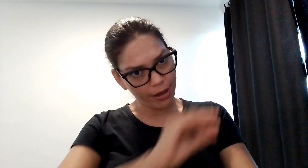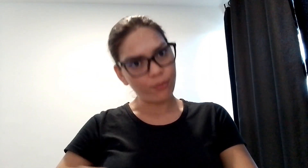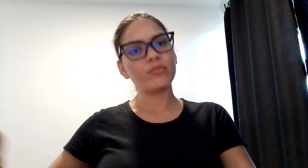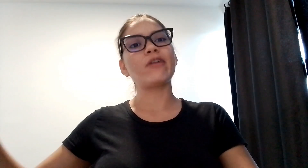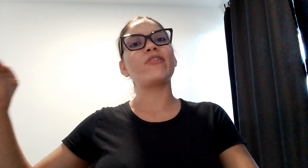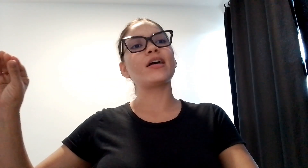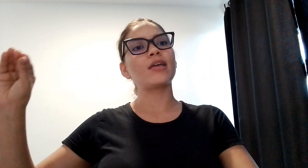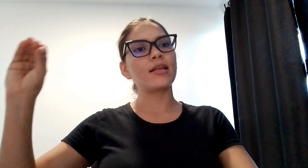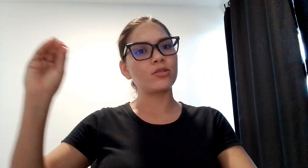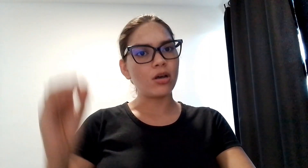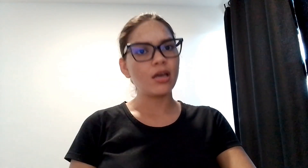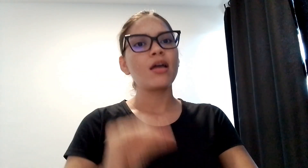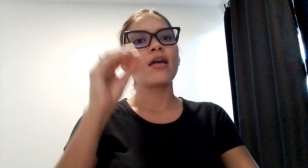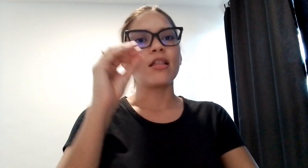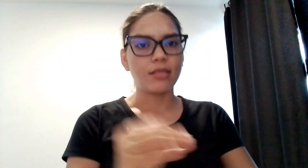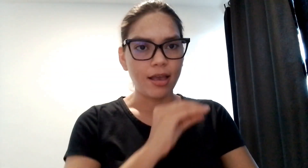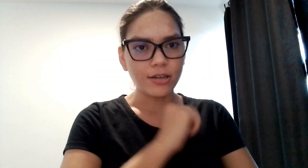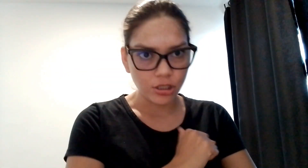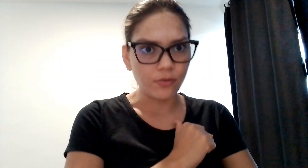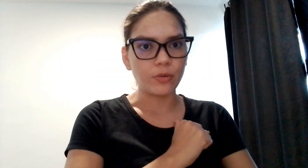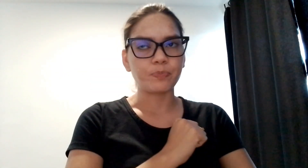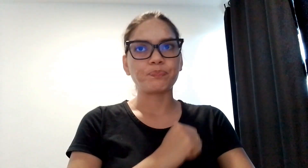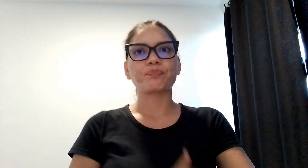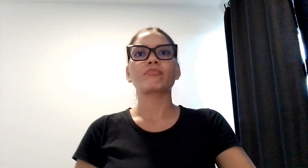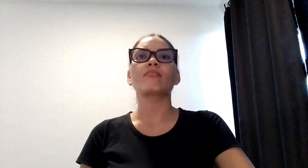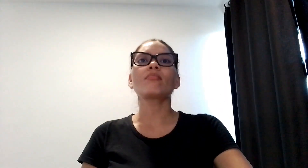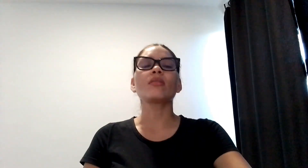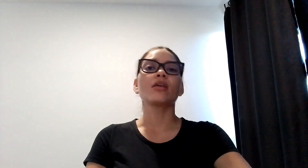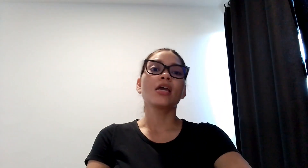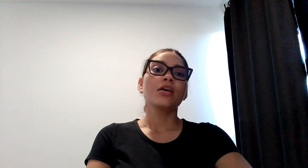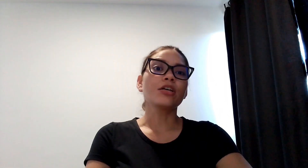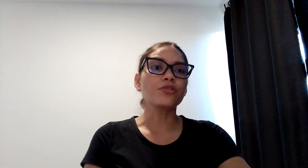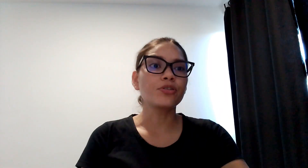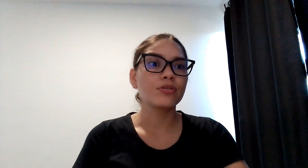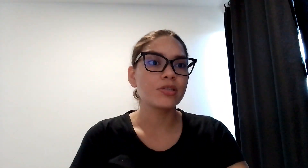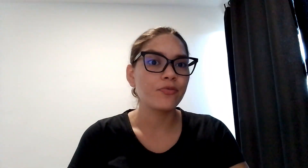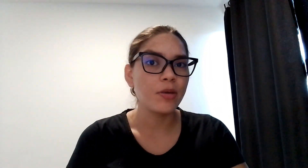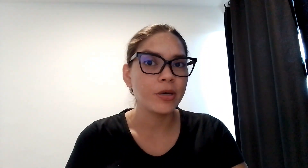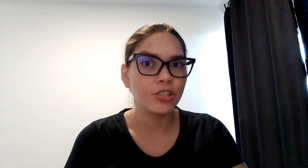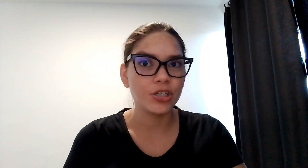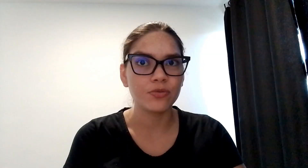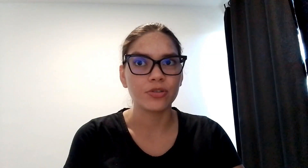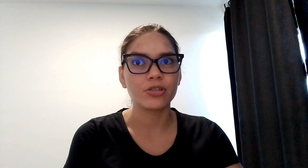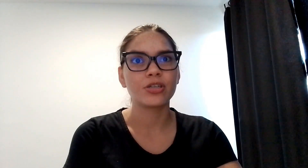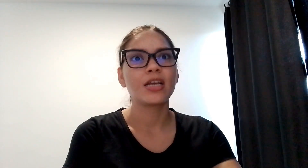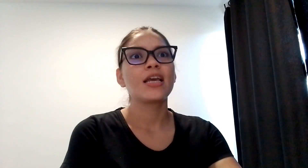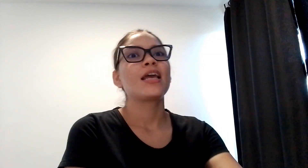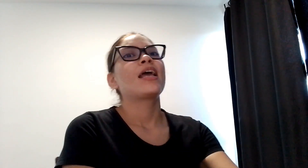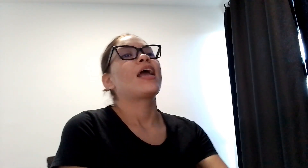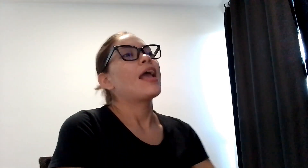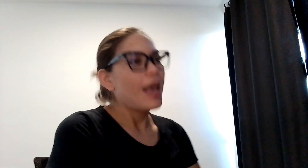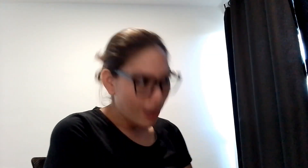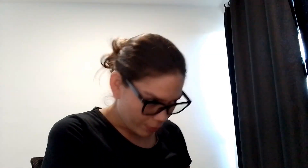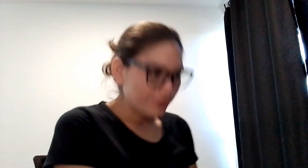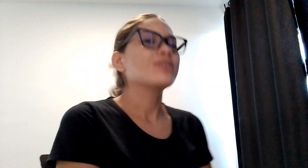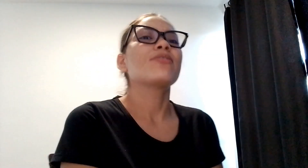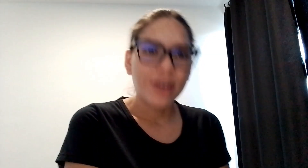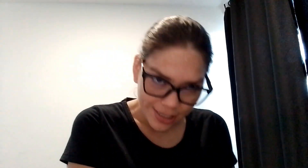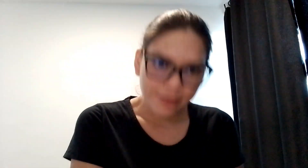não na frase que ela se torna negativa. E as construções afirmativas? É quando você faz também